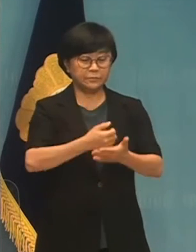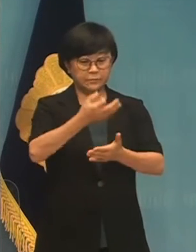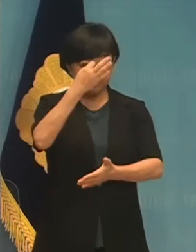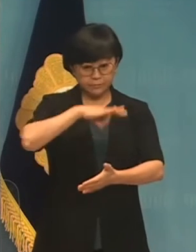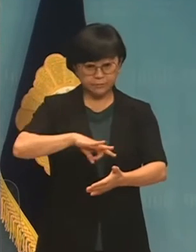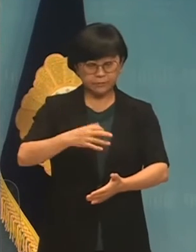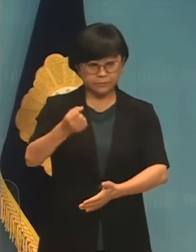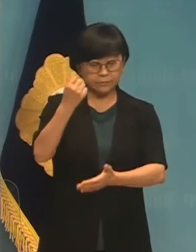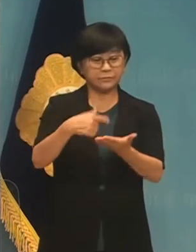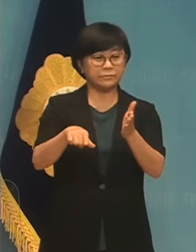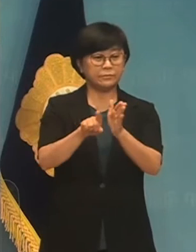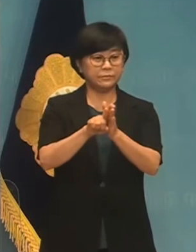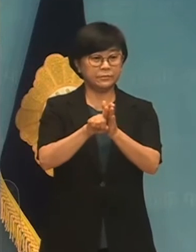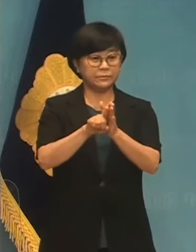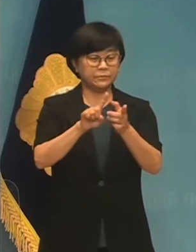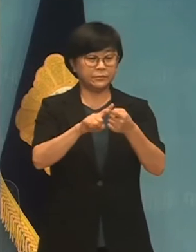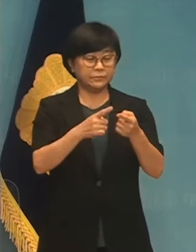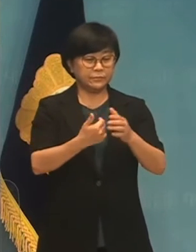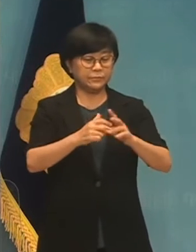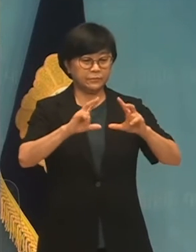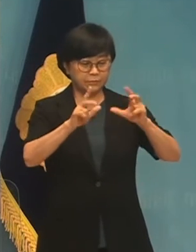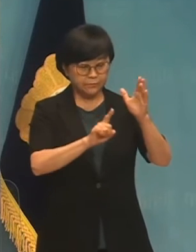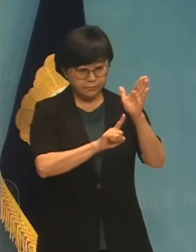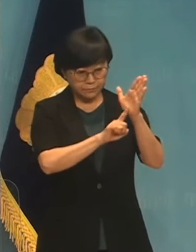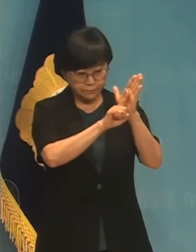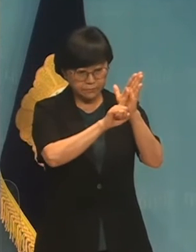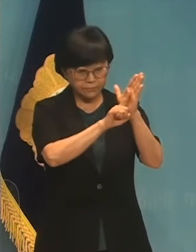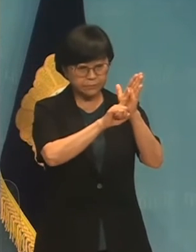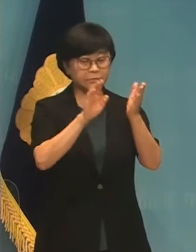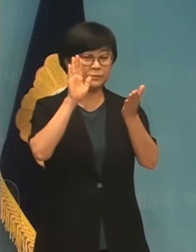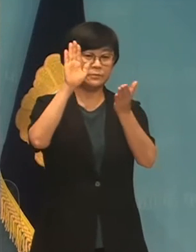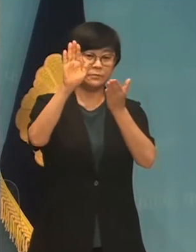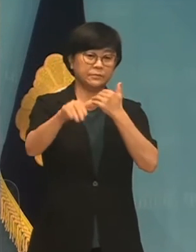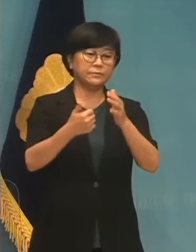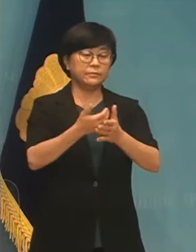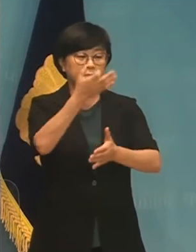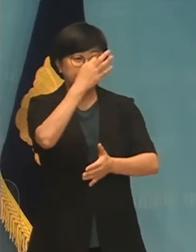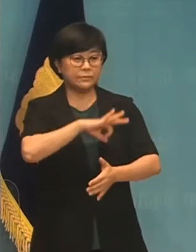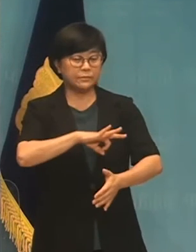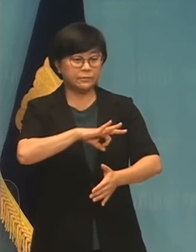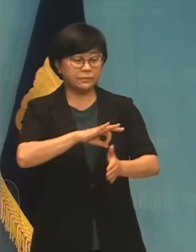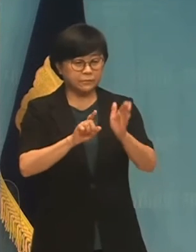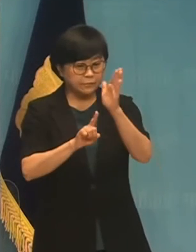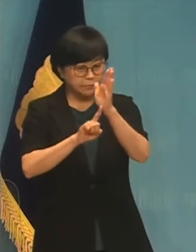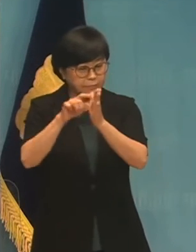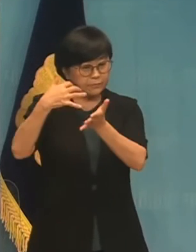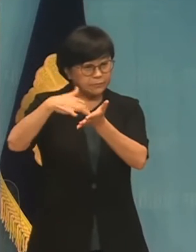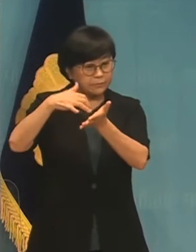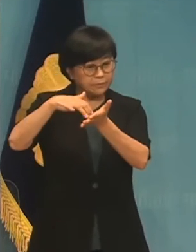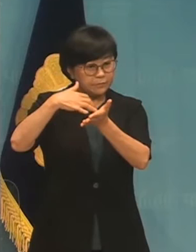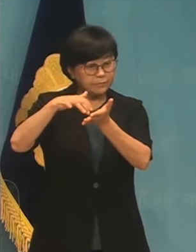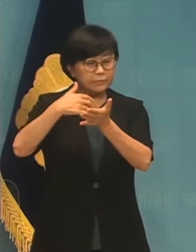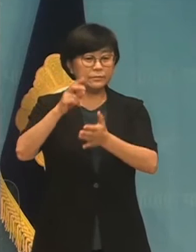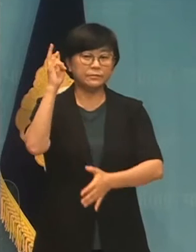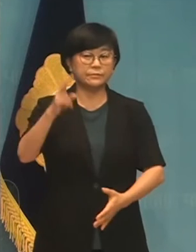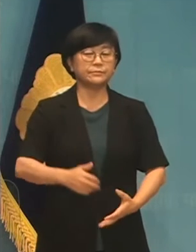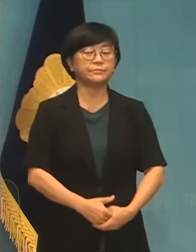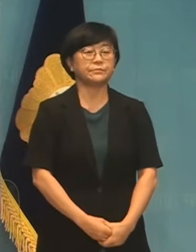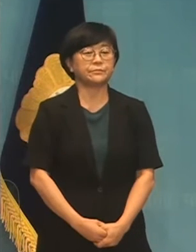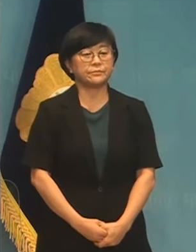이윤독식에 민감한 이들은 올라가는 지구의 온도만큼 미래의 이익이 얼마나 오를지 계산기를 두드리고 있을지